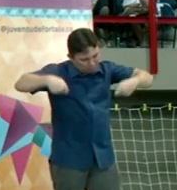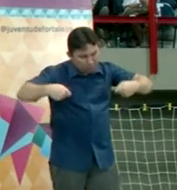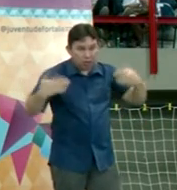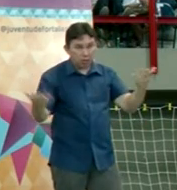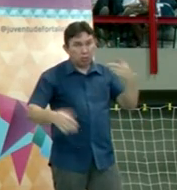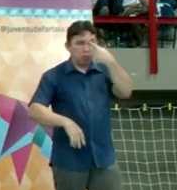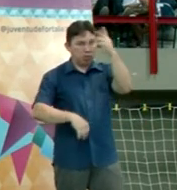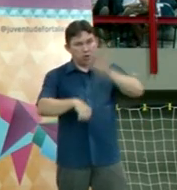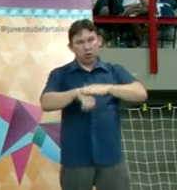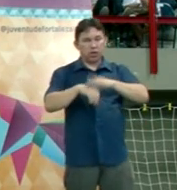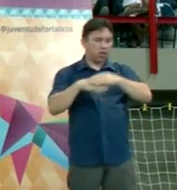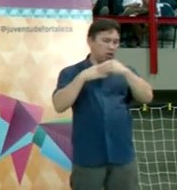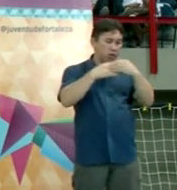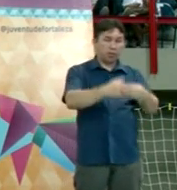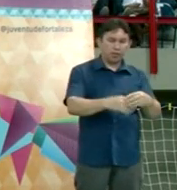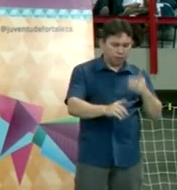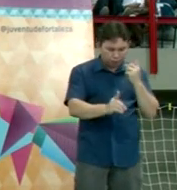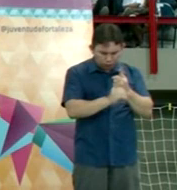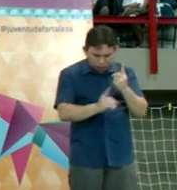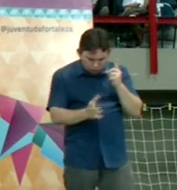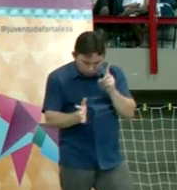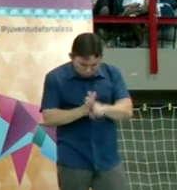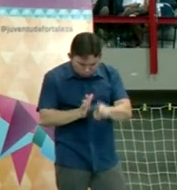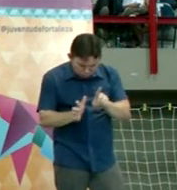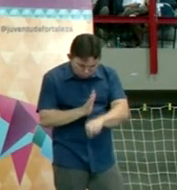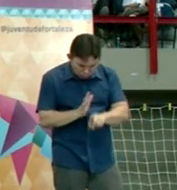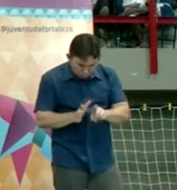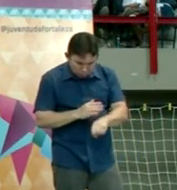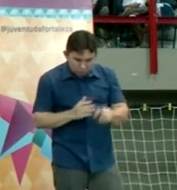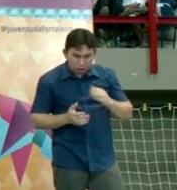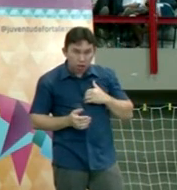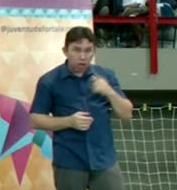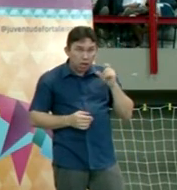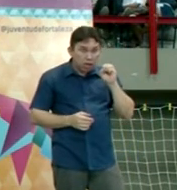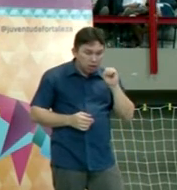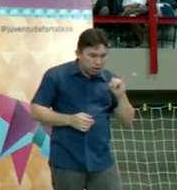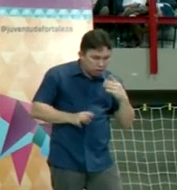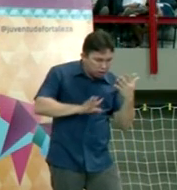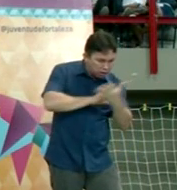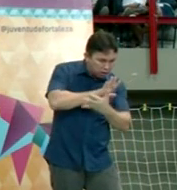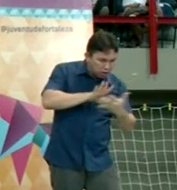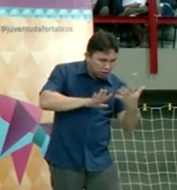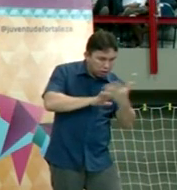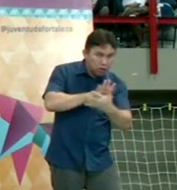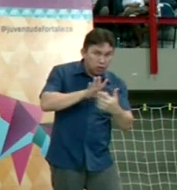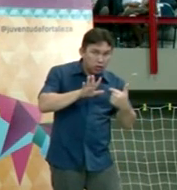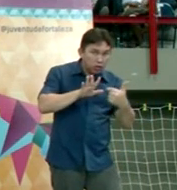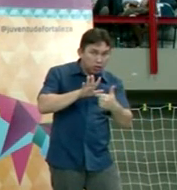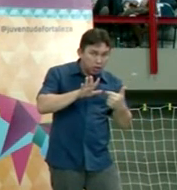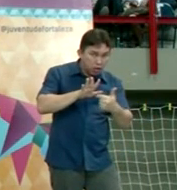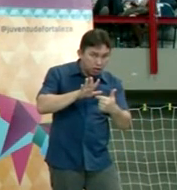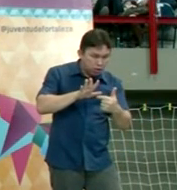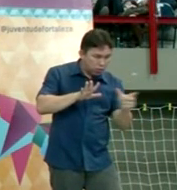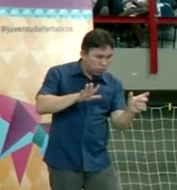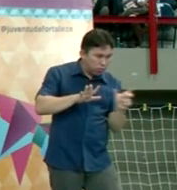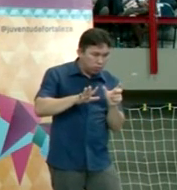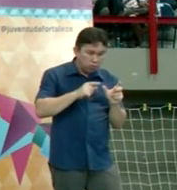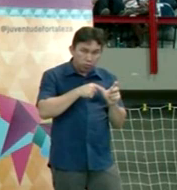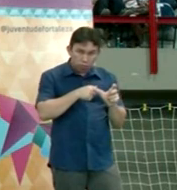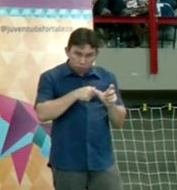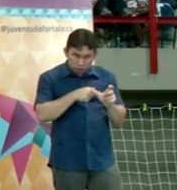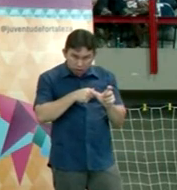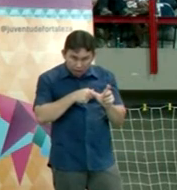muitos materiais desse em casa, você vai encontrar muitas questões que a referência do texto base não são tiradas de livro,